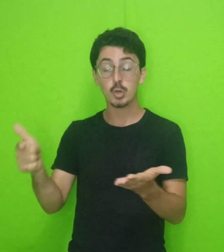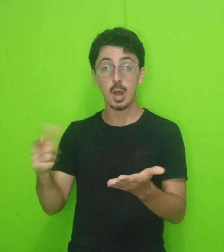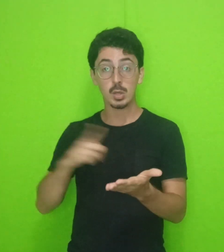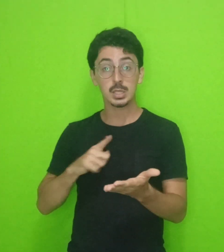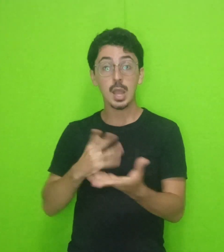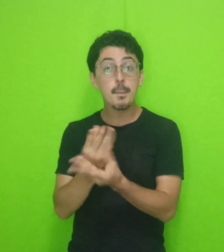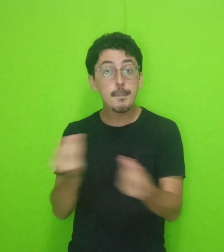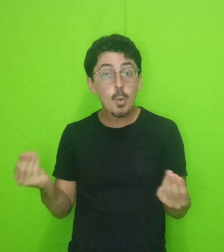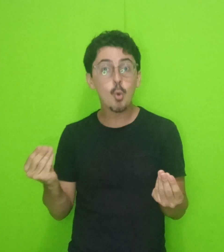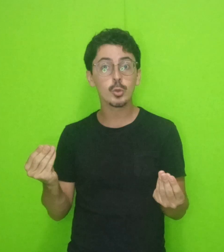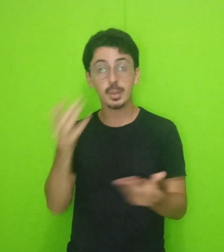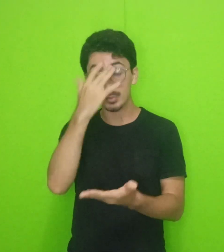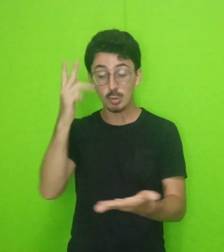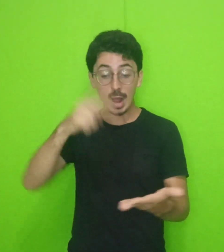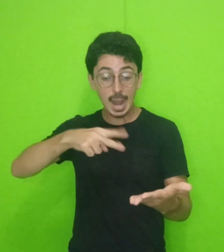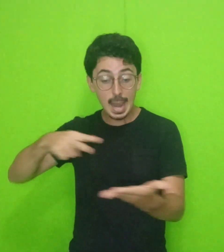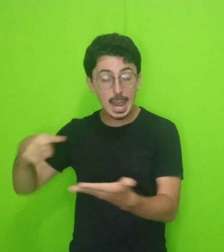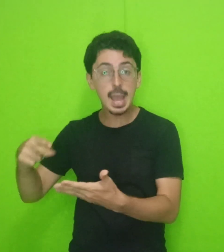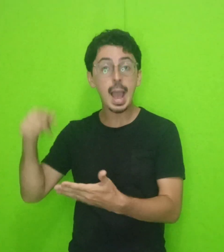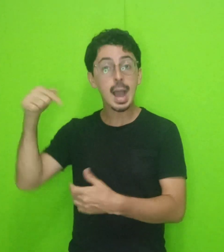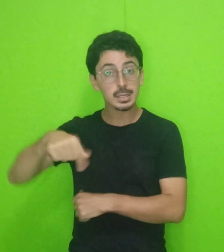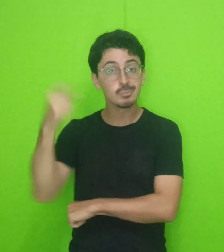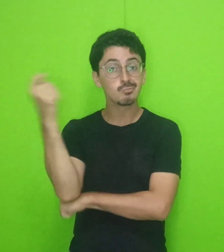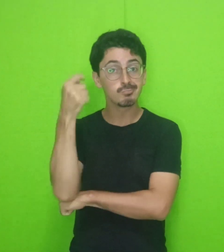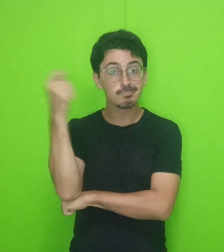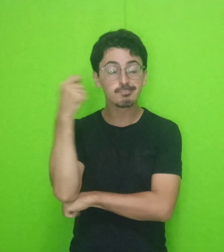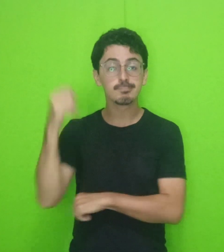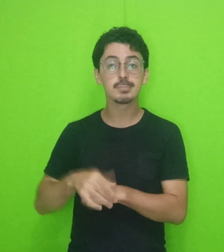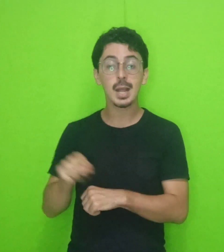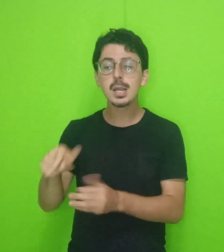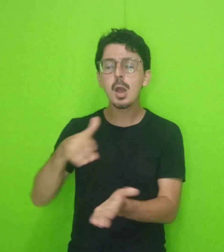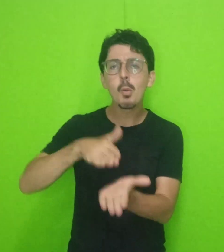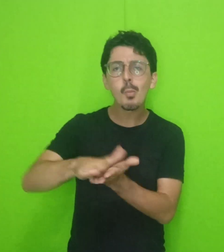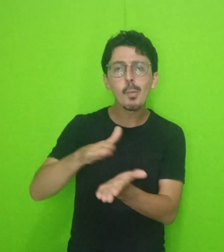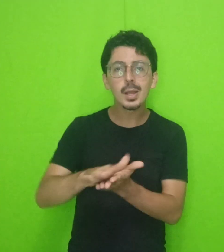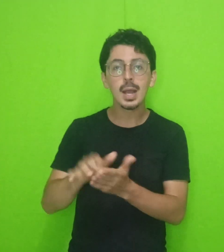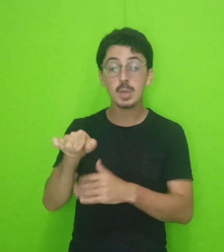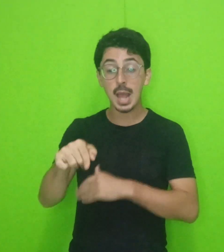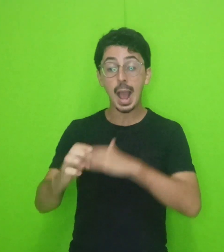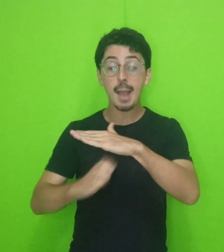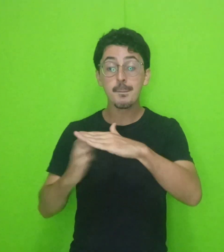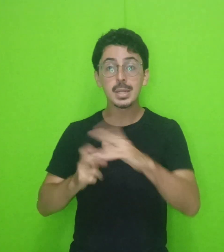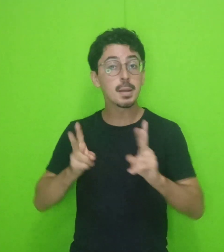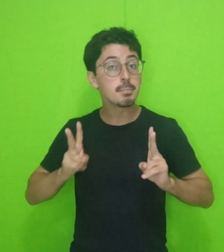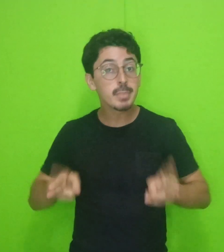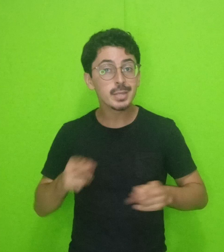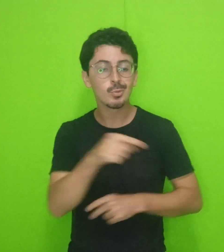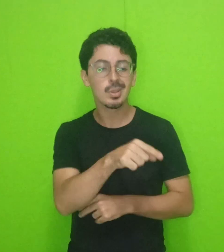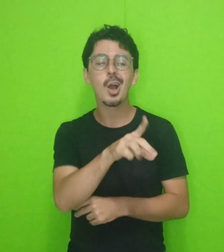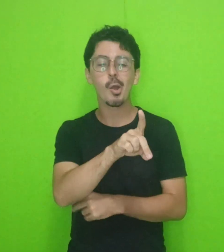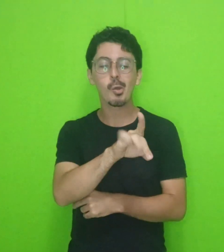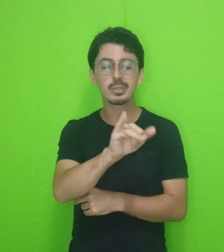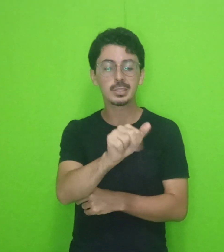aqui no Rio Grande do Sul, publicado pela mesma empresa do Diário Gaúcho,